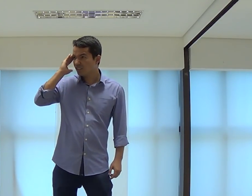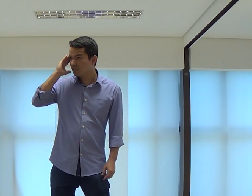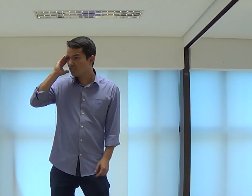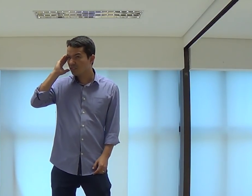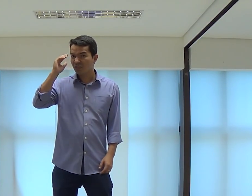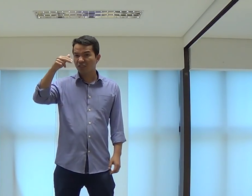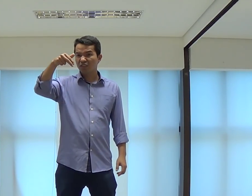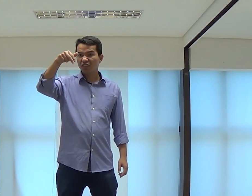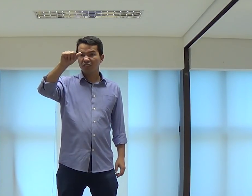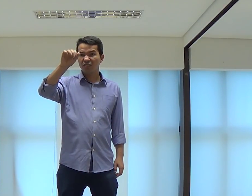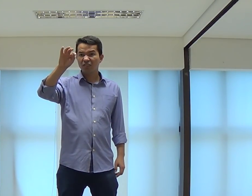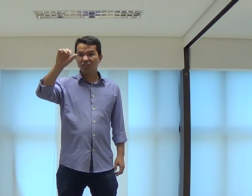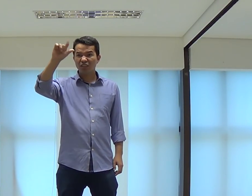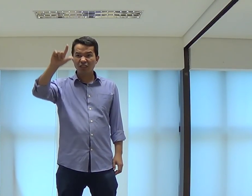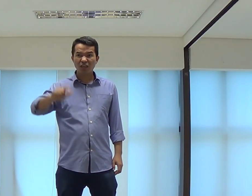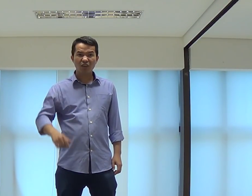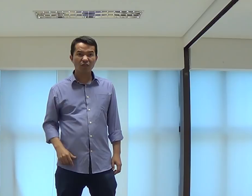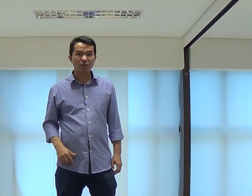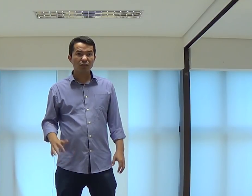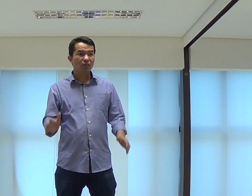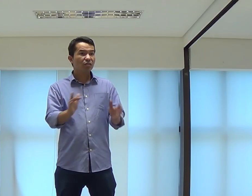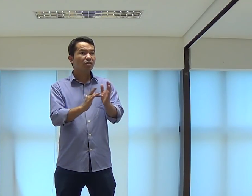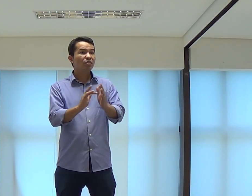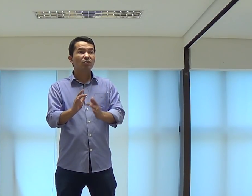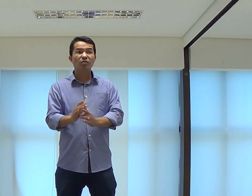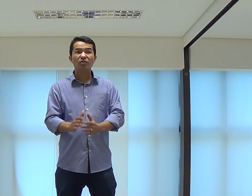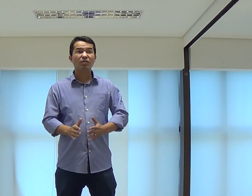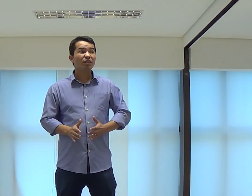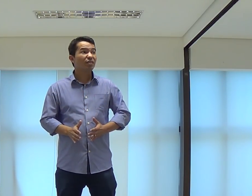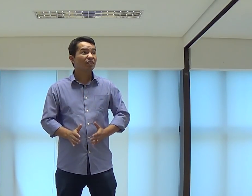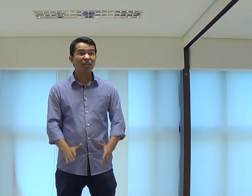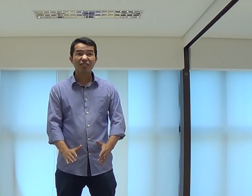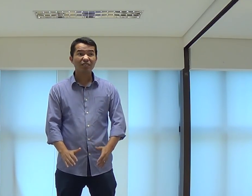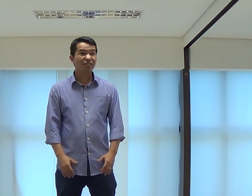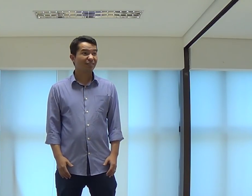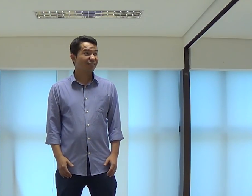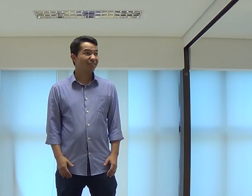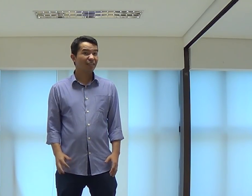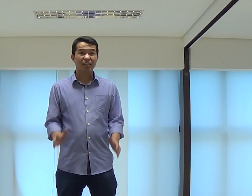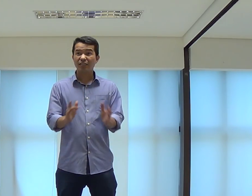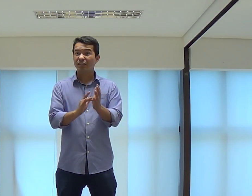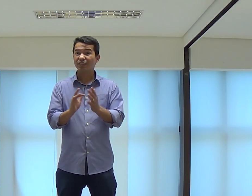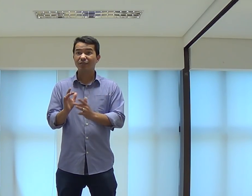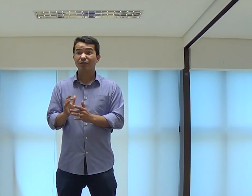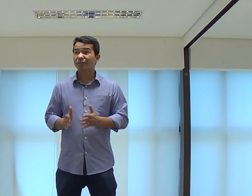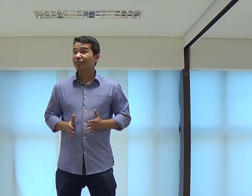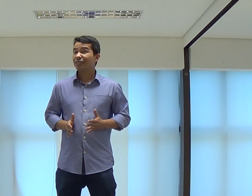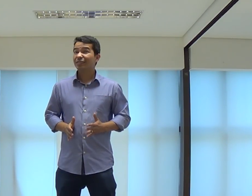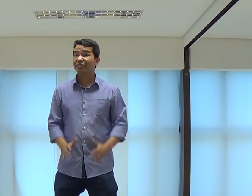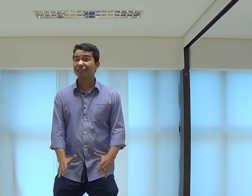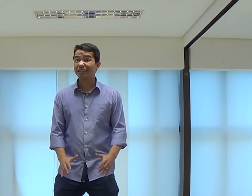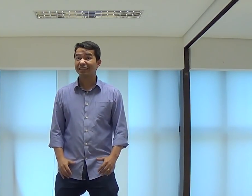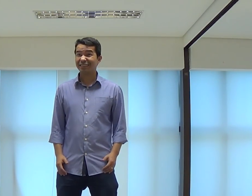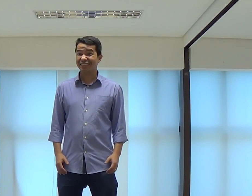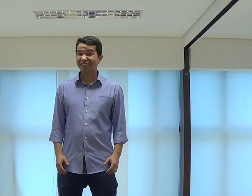Mas vocês já entenderam o que que é o Natal? É o nascimento de Jesus.